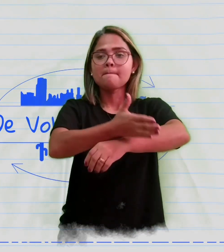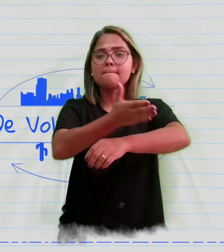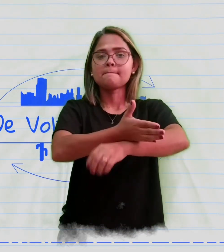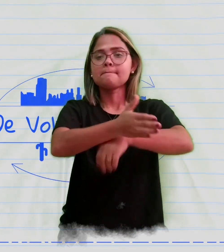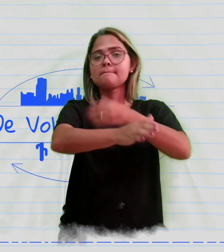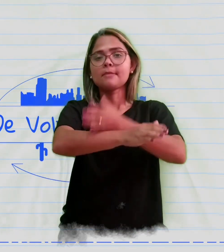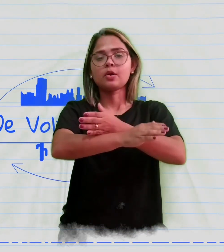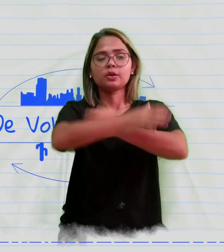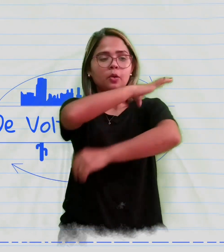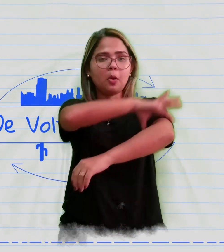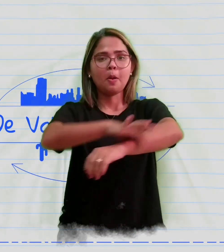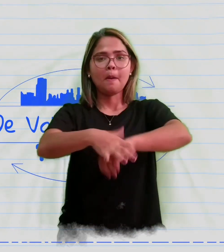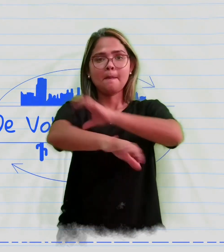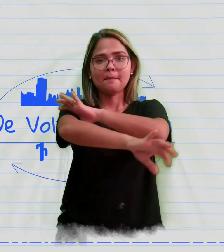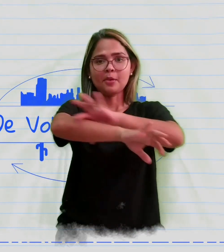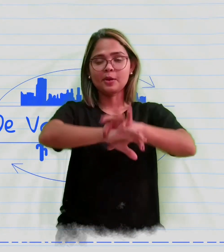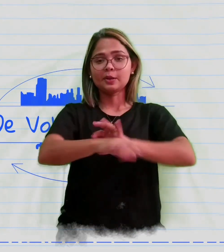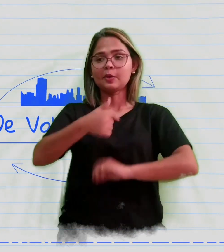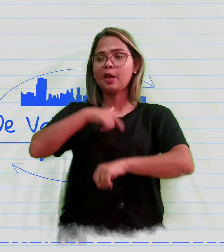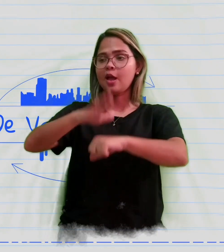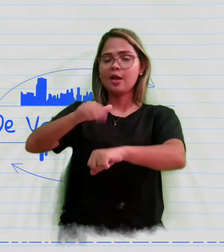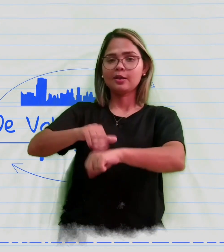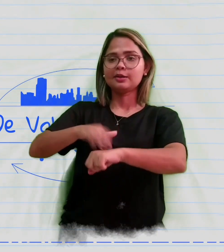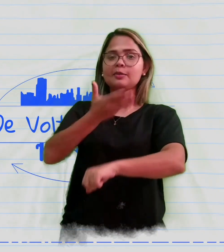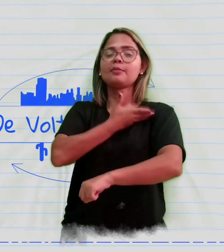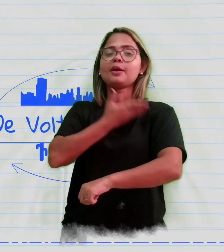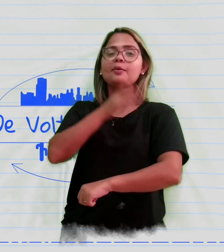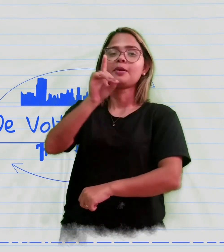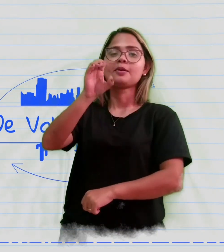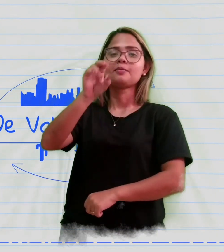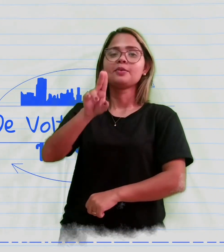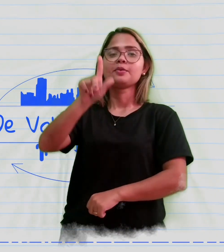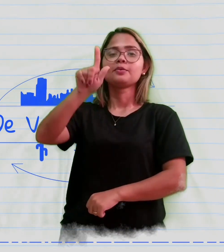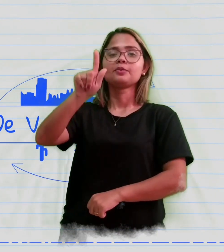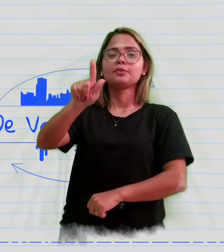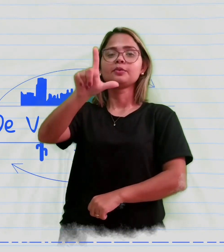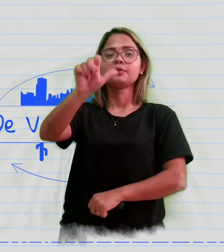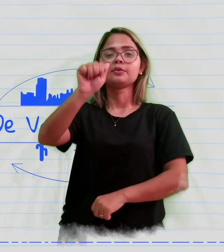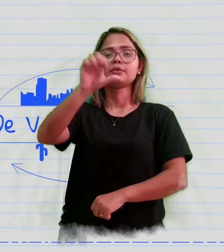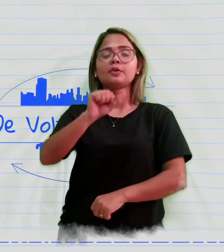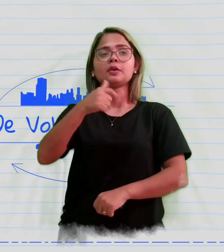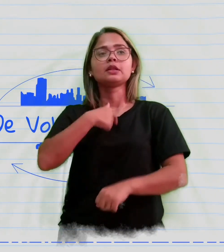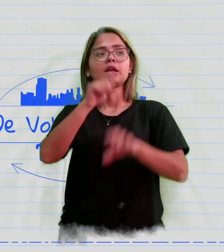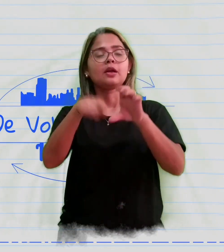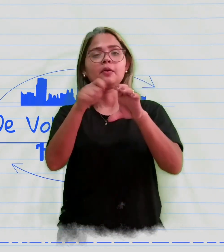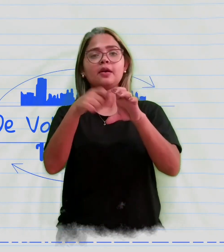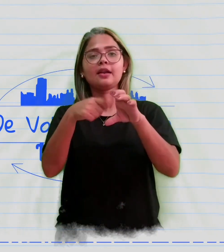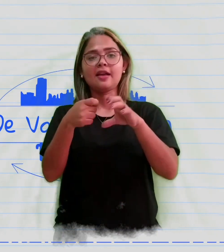Eu chamei ele pra cá pra tirar as fotos e gravar os negócios, né? Os takes. E ele não falou nada. Eu botei um short